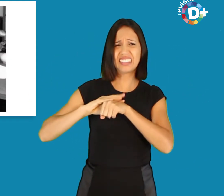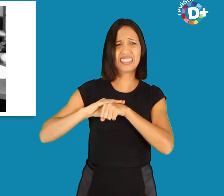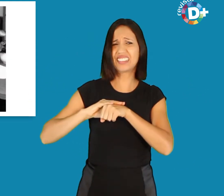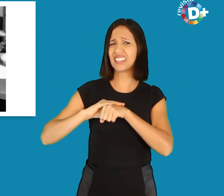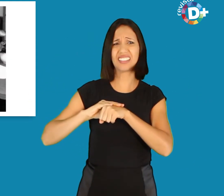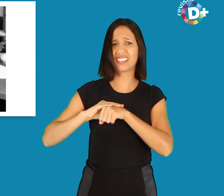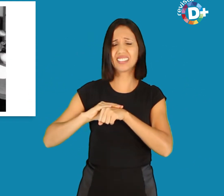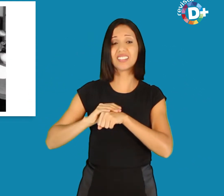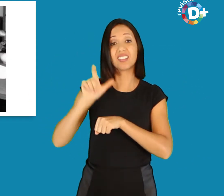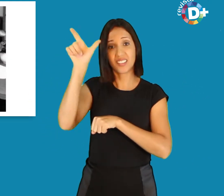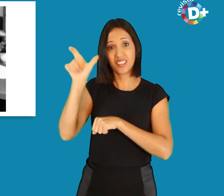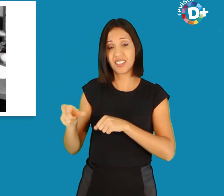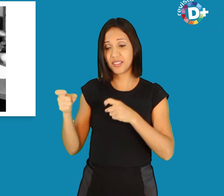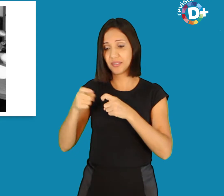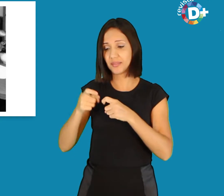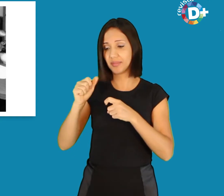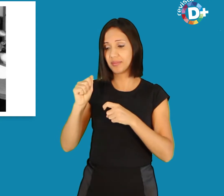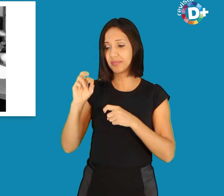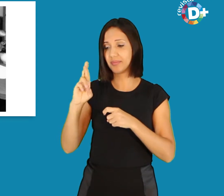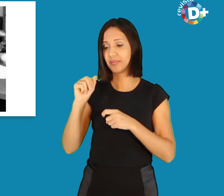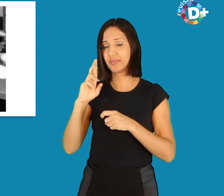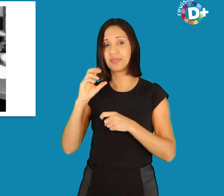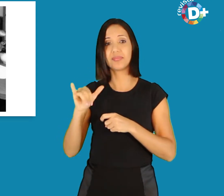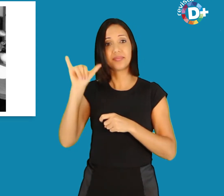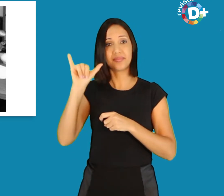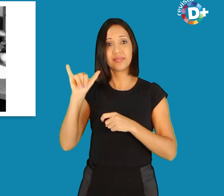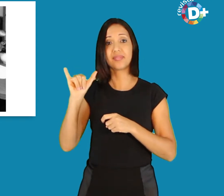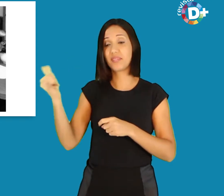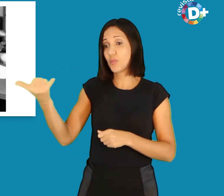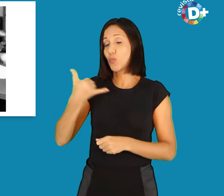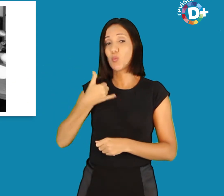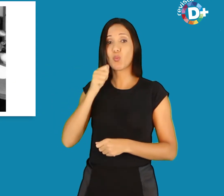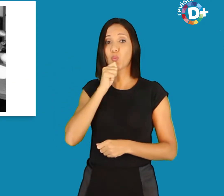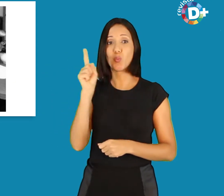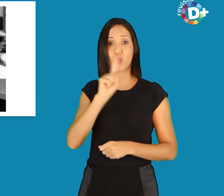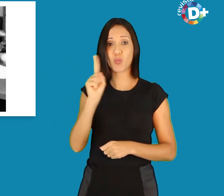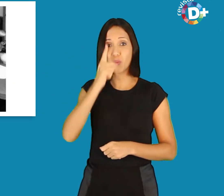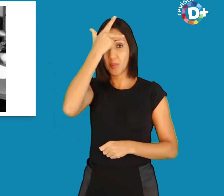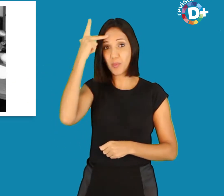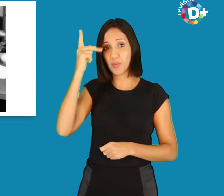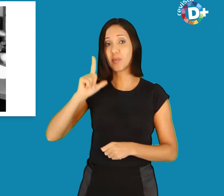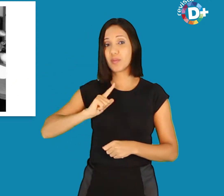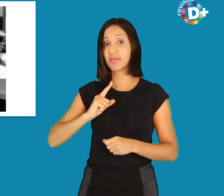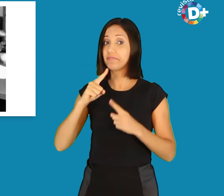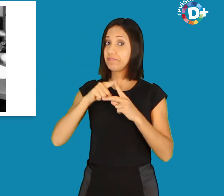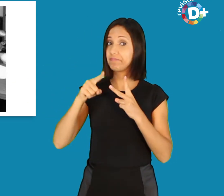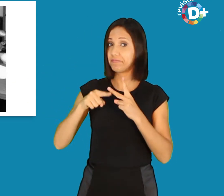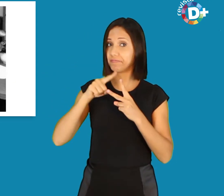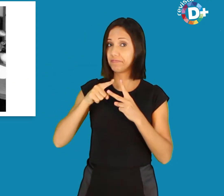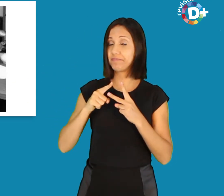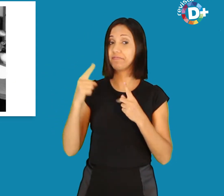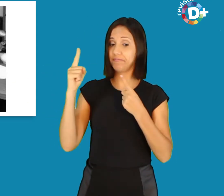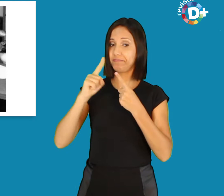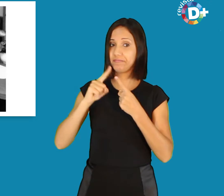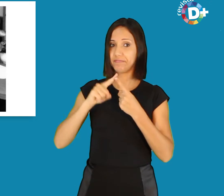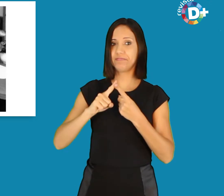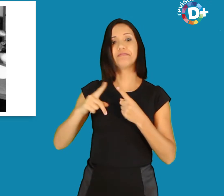enfrentou obstáculos e sabia que tinha um objetivo a cumprir logicamente ele foi adiado por pessoas do bem e conseguiu